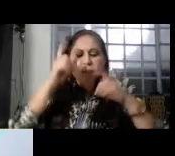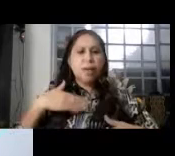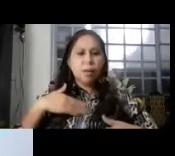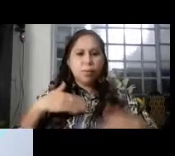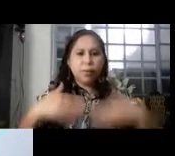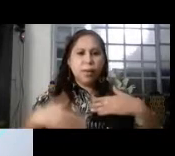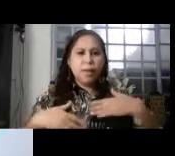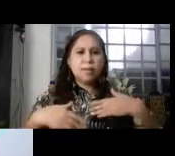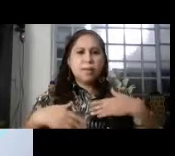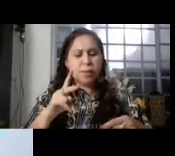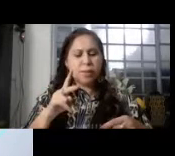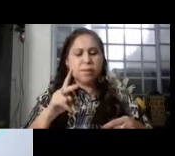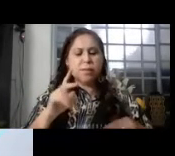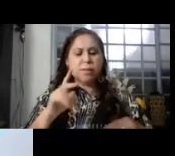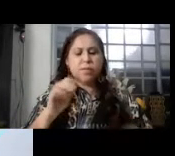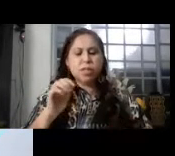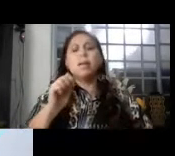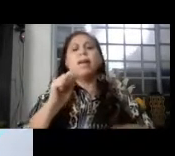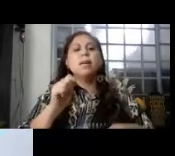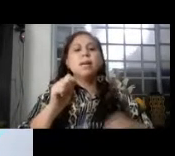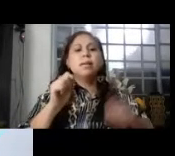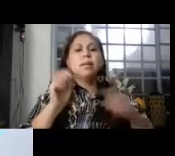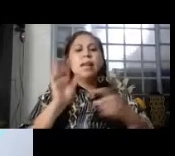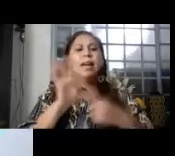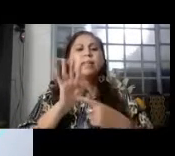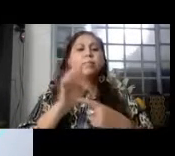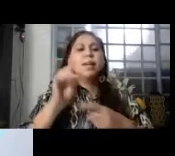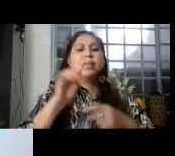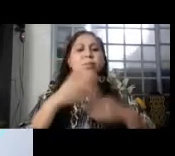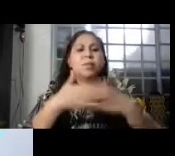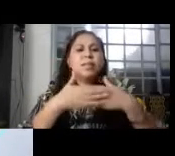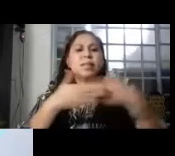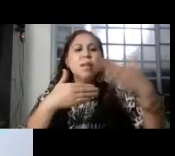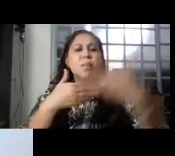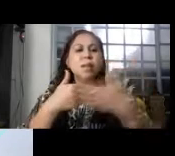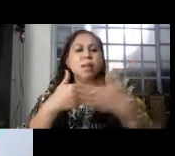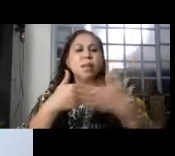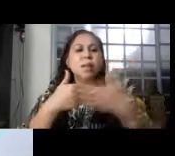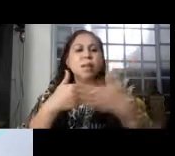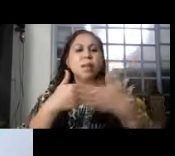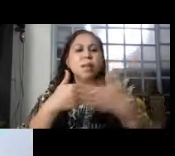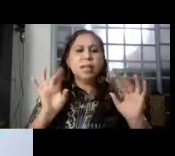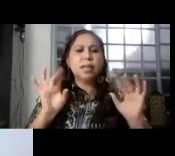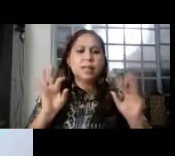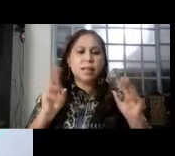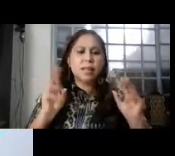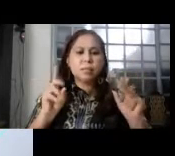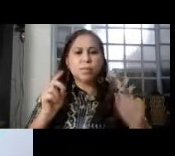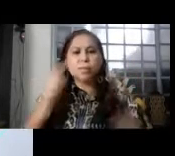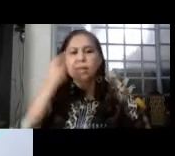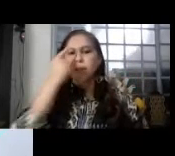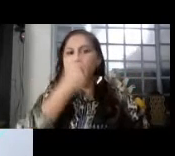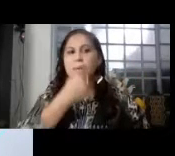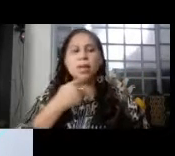faciais e corporal. Essas duas expressões são chamadas de expressões não manuais, porque não utiliza as